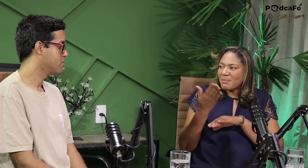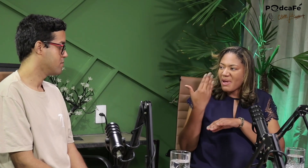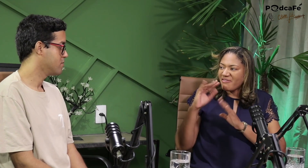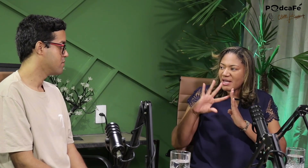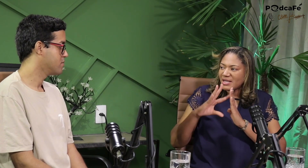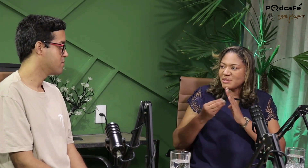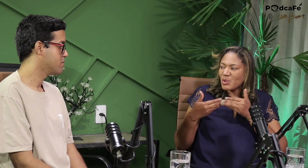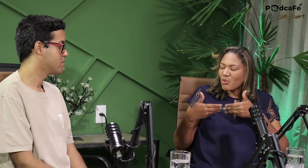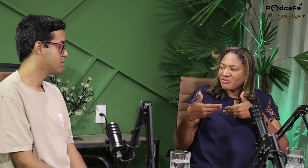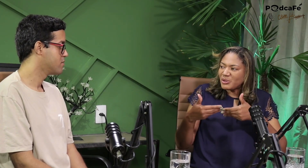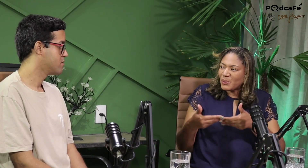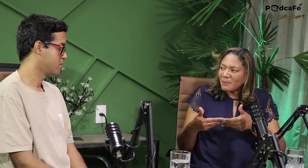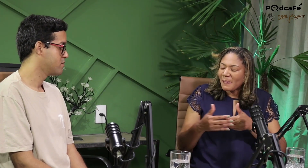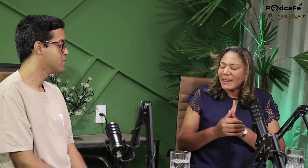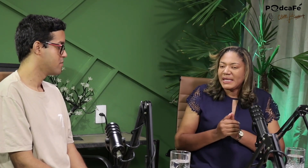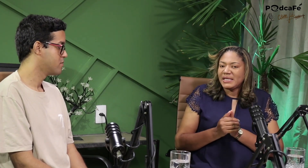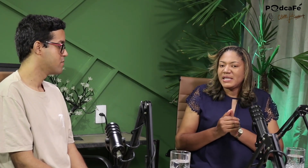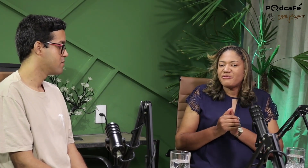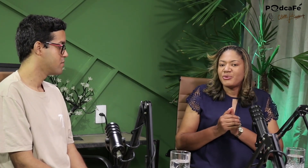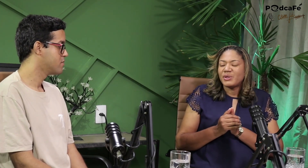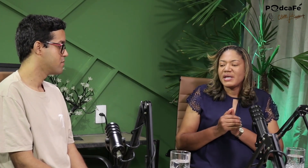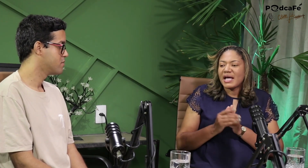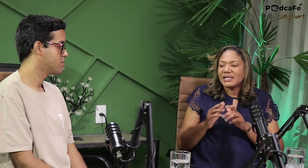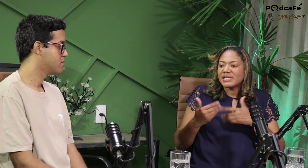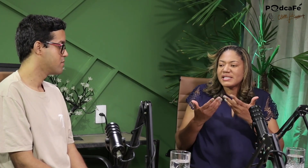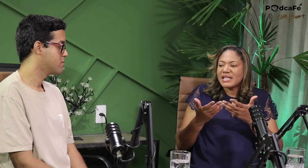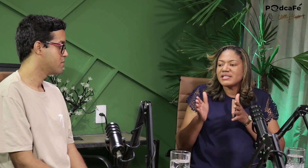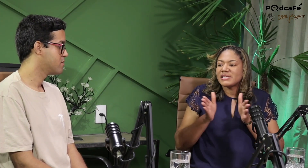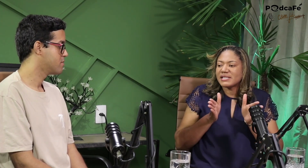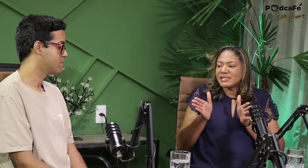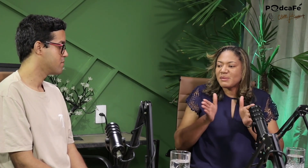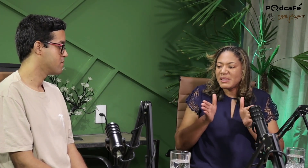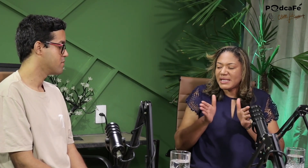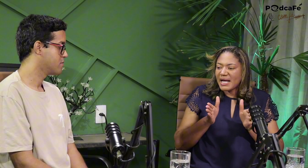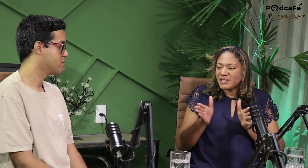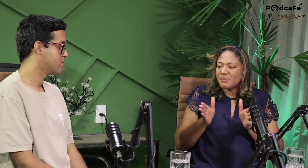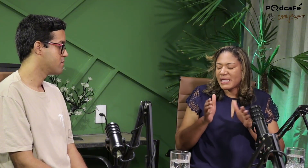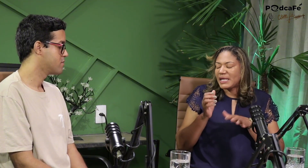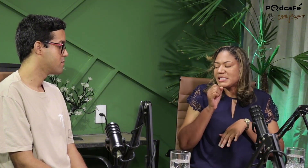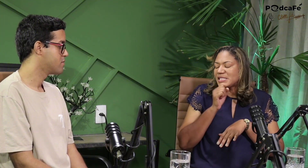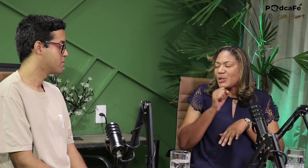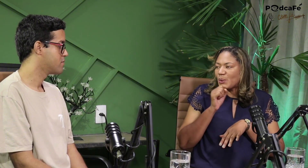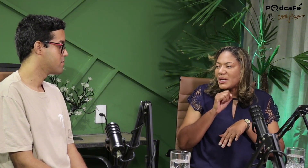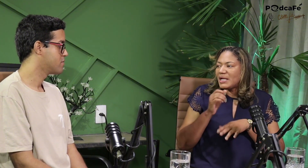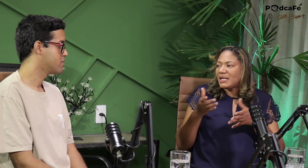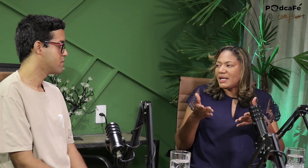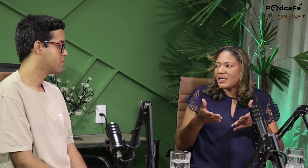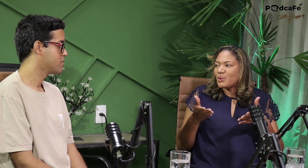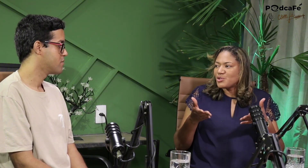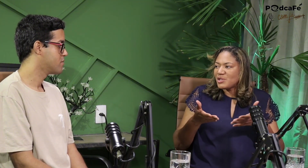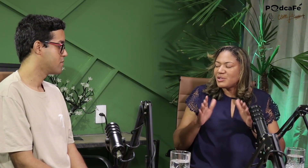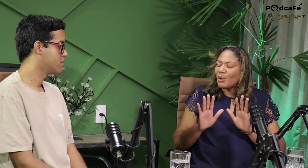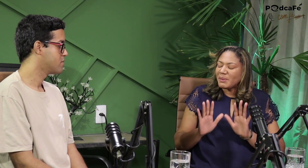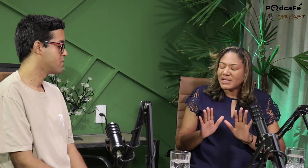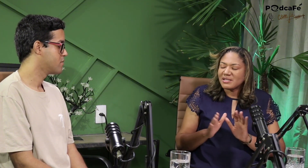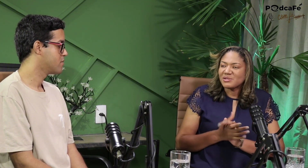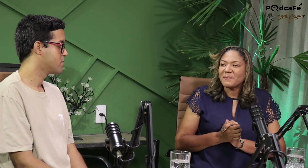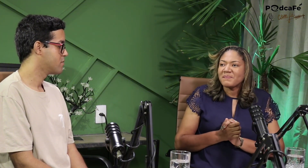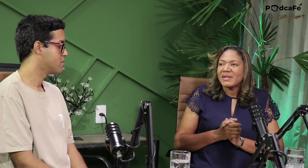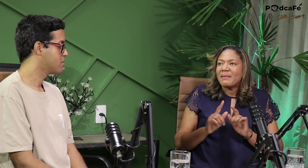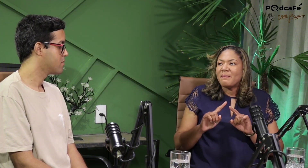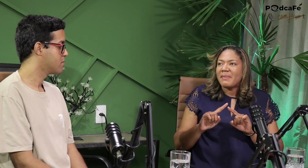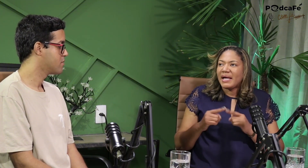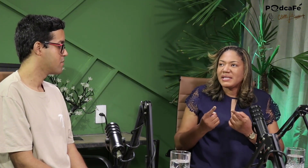eu participava antes me convidou. E foi a necessidade dessa acessibilidade para aquele senhor, né, que hoje ele dorme em